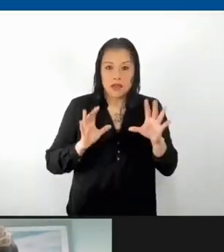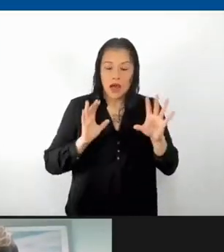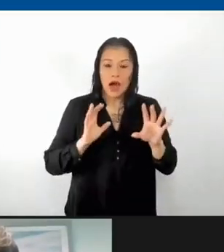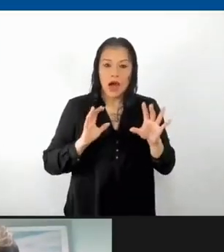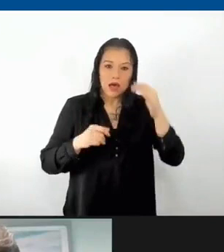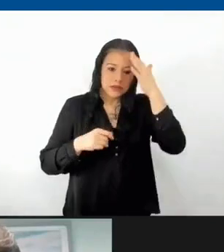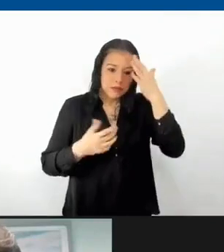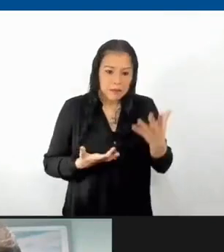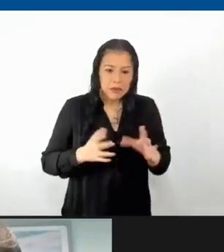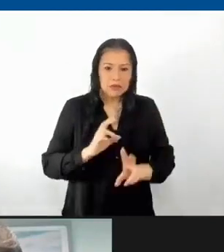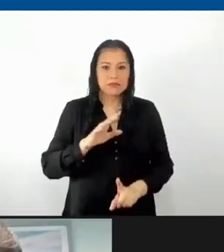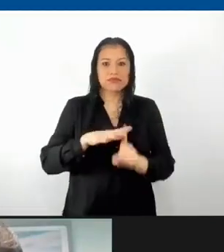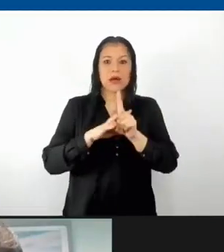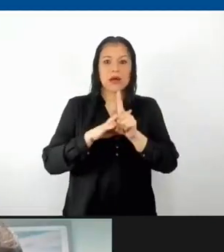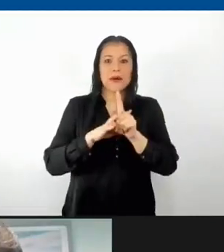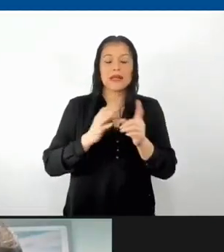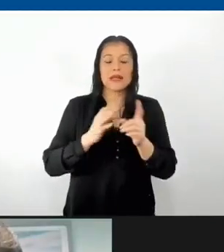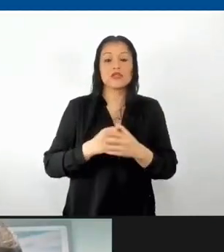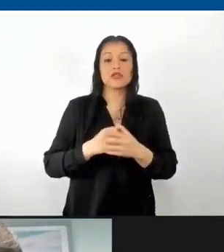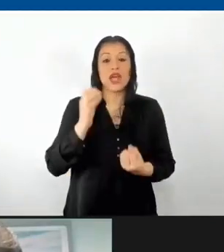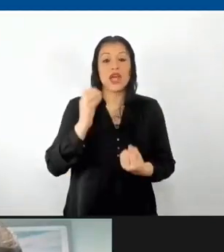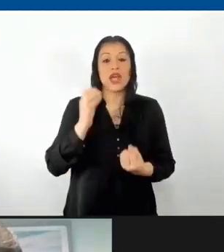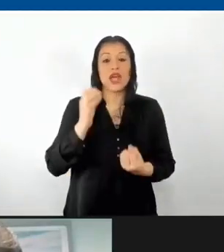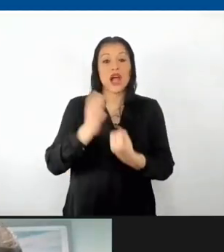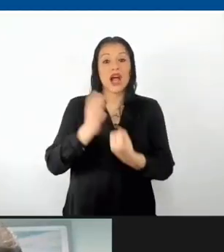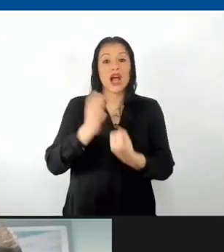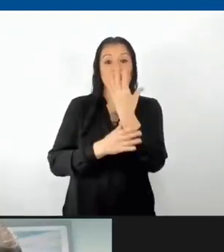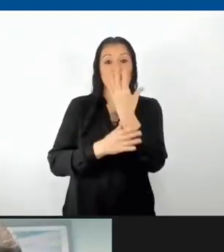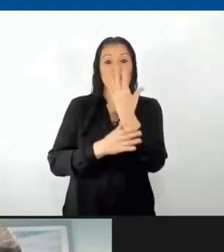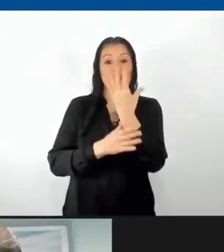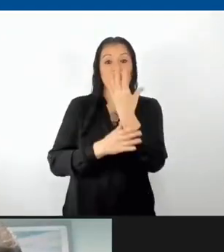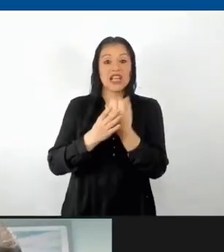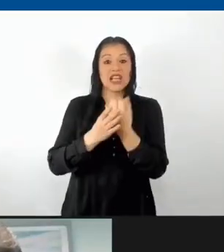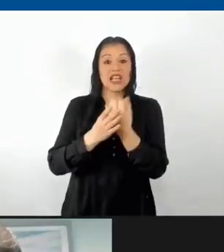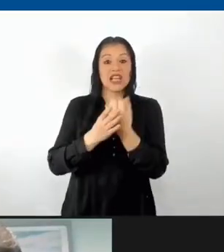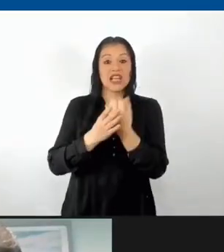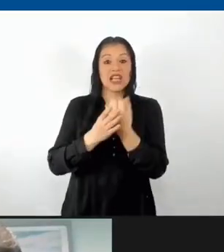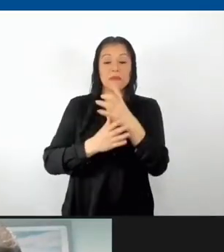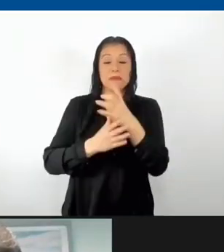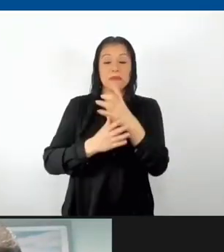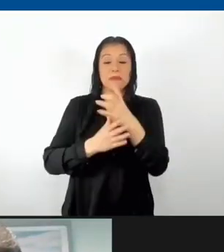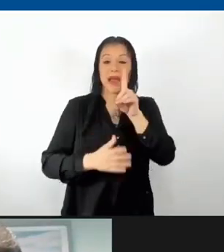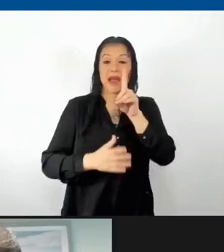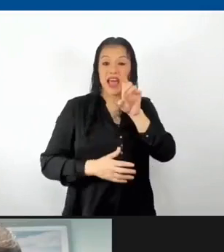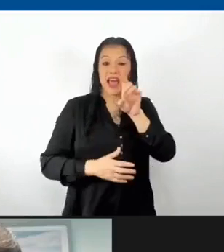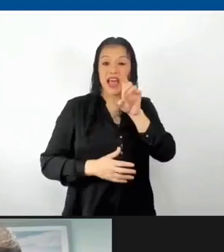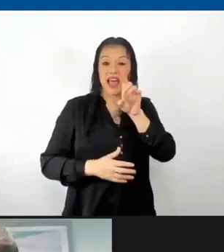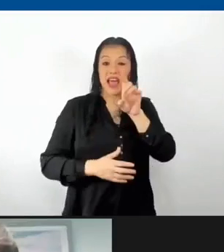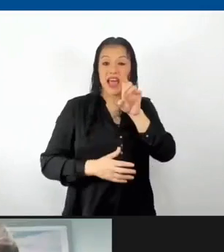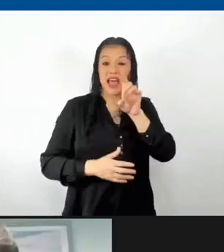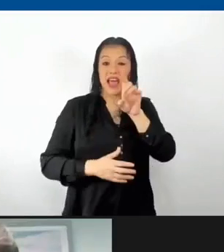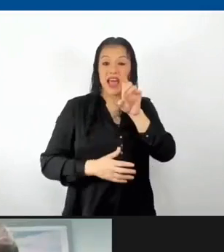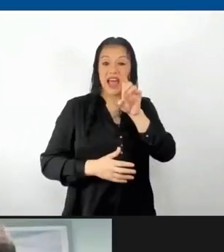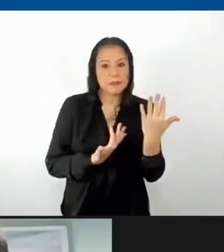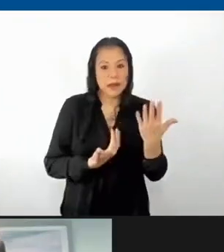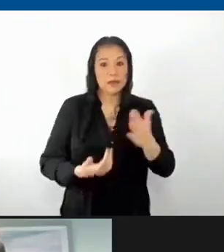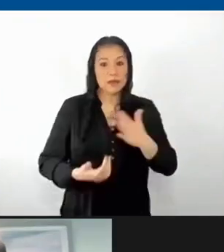variante Delta en Arequipa, que estoy seguro que está en otros lugares. ¿Qué es lo que tenemos que hacer mientras esperamos